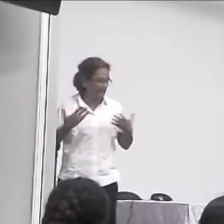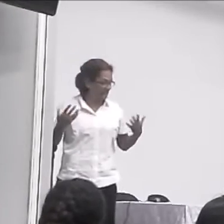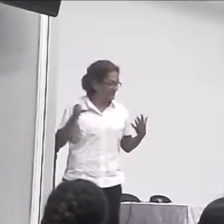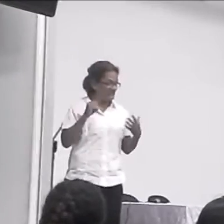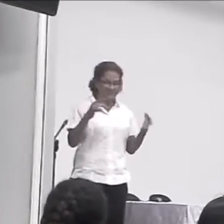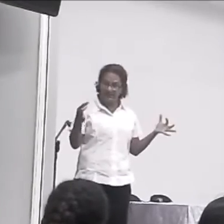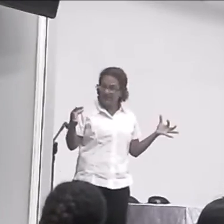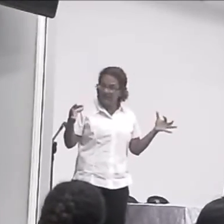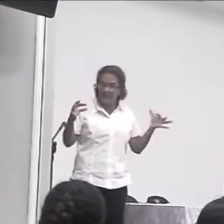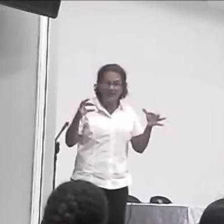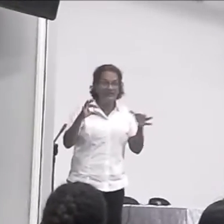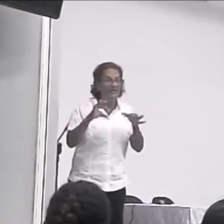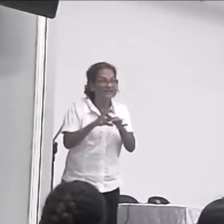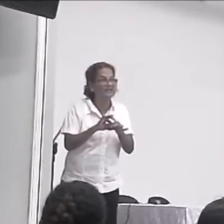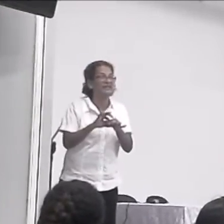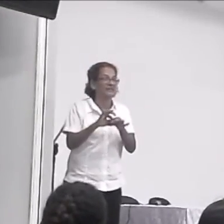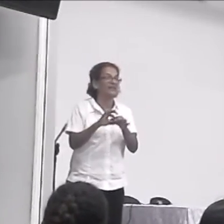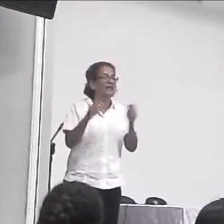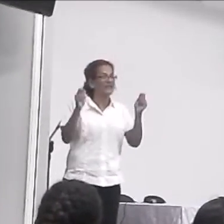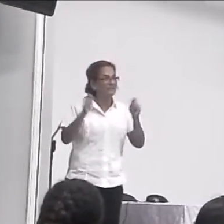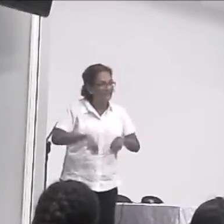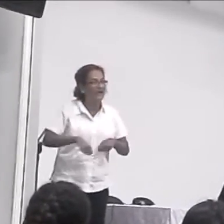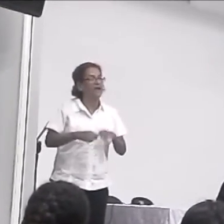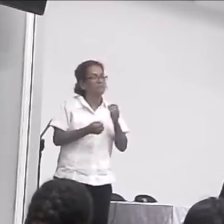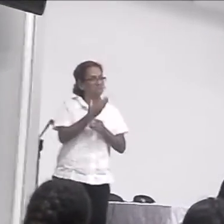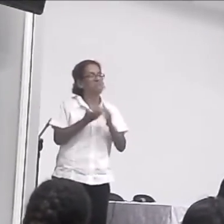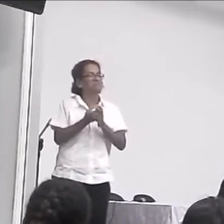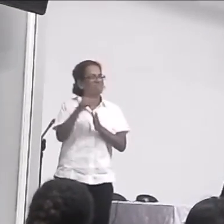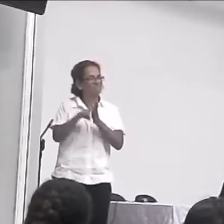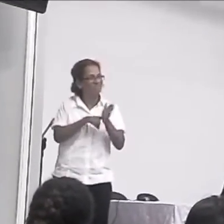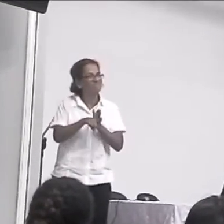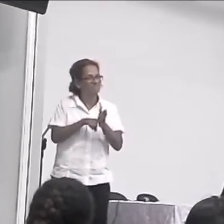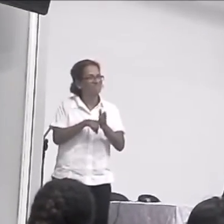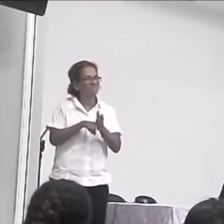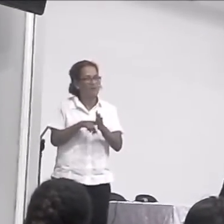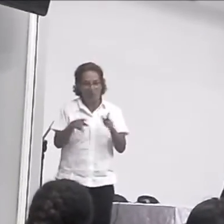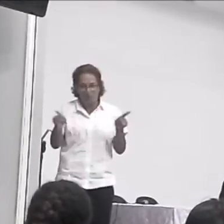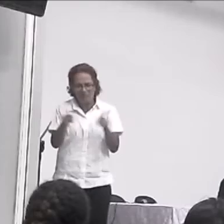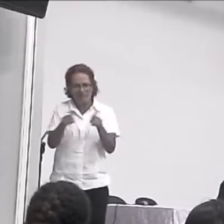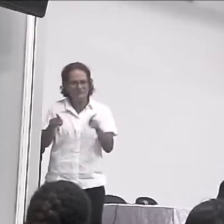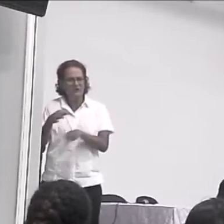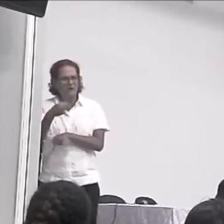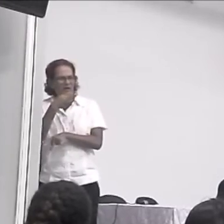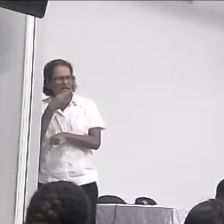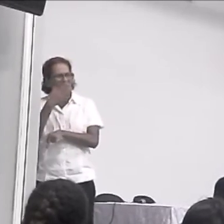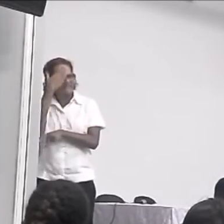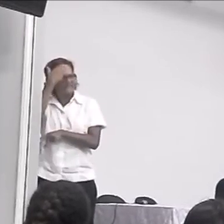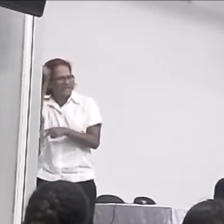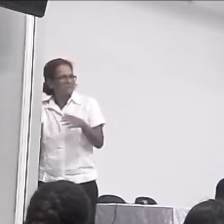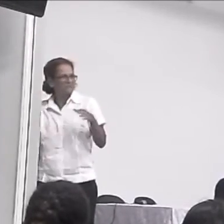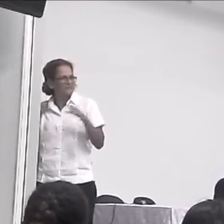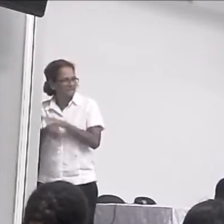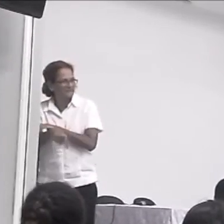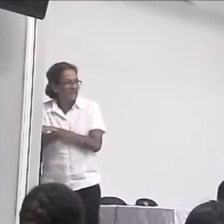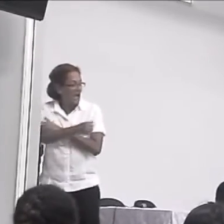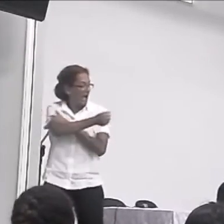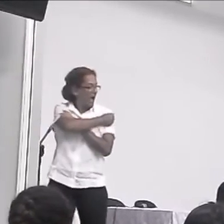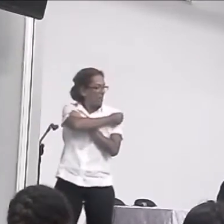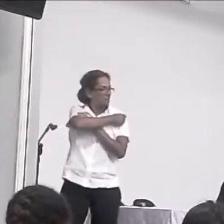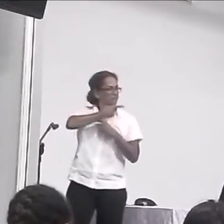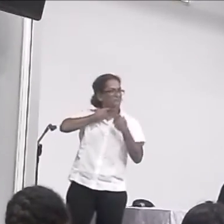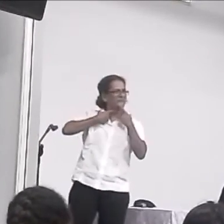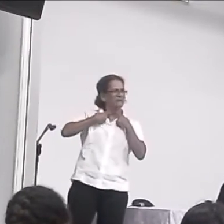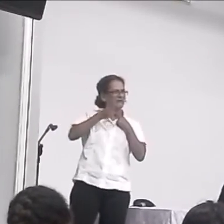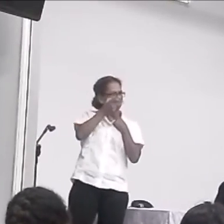ter ideias novas, inovações, precisa da presença dos alunos tanto como os